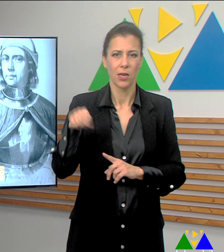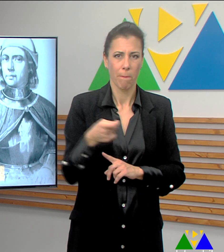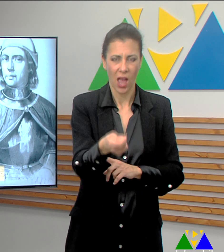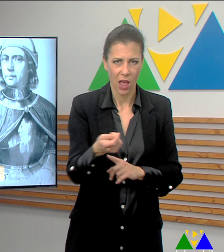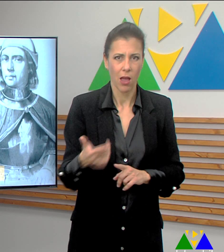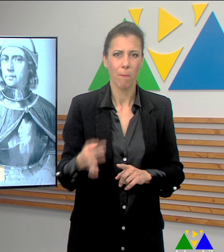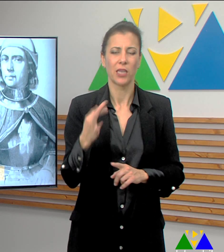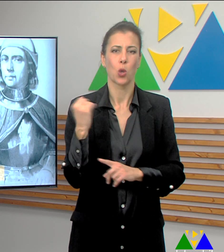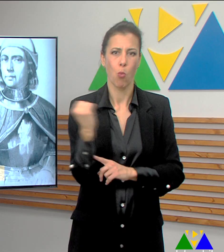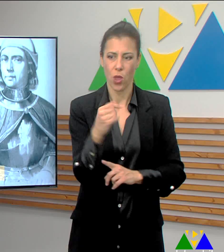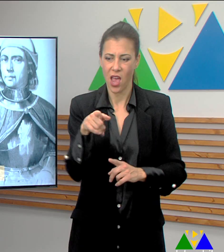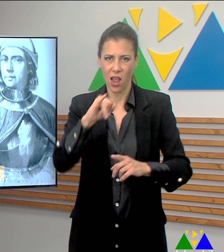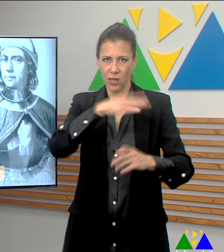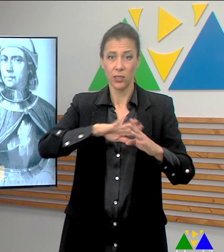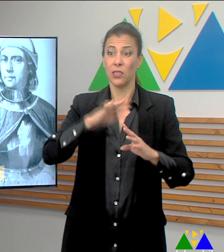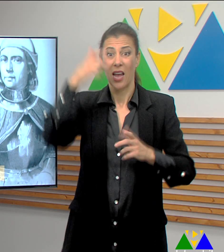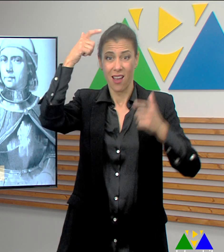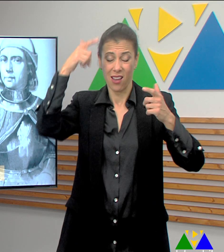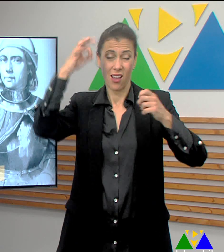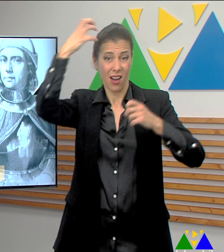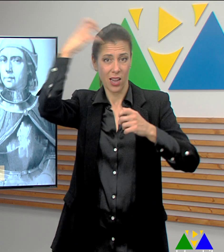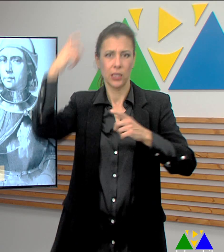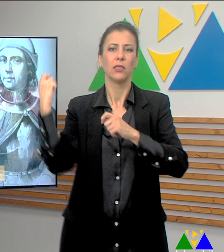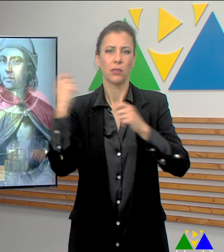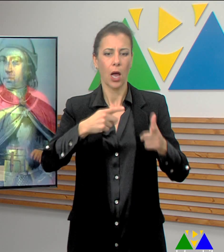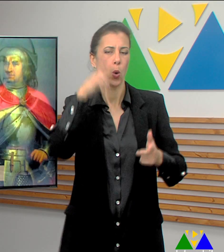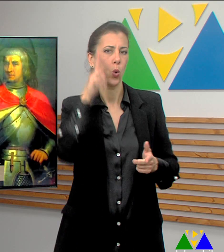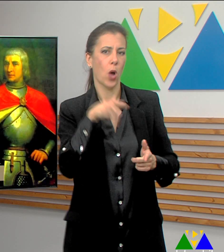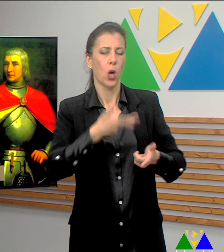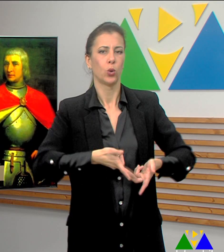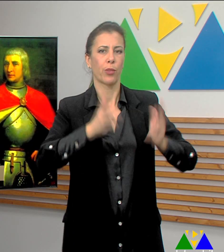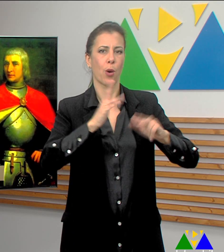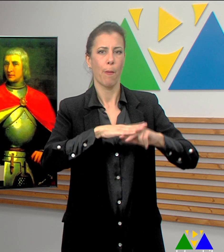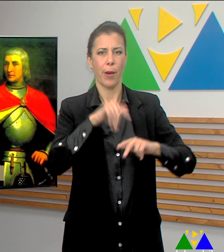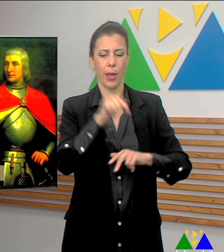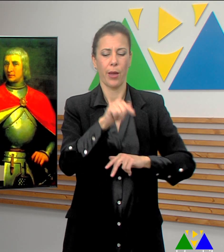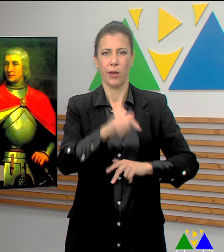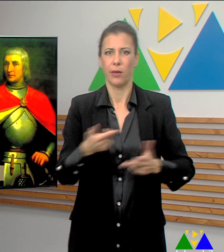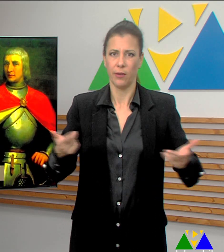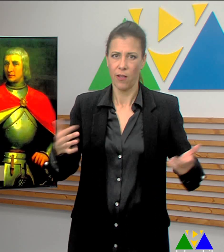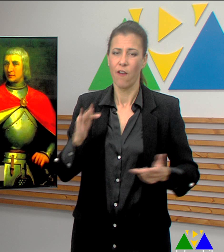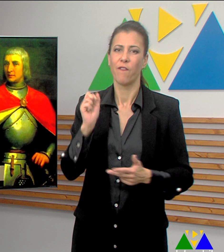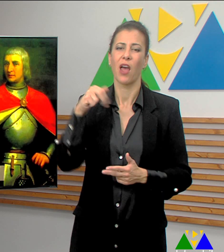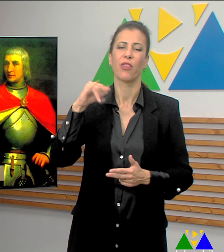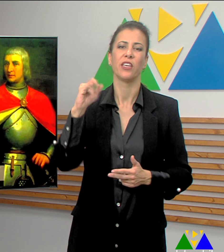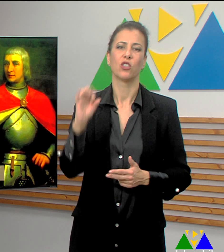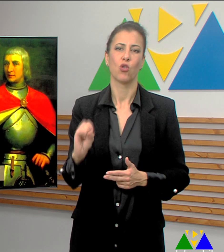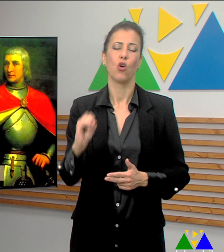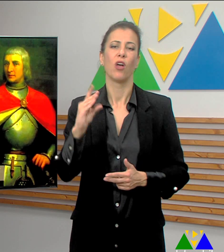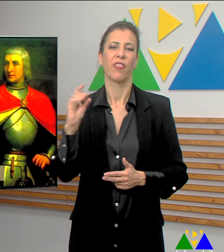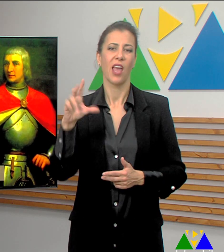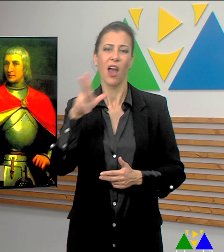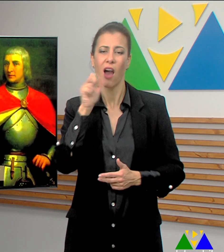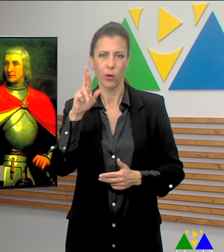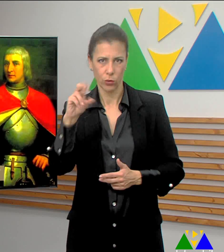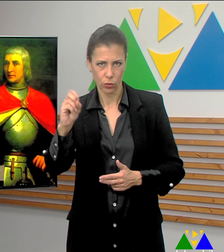era un privilegio que los reyes le habían otorgado a Francisco Ramírez de Haro, que fue el primer alférez mayor de Motril. Es verdad